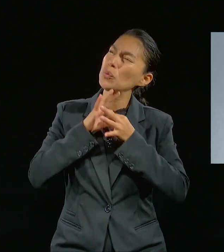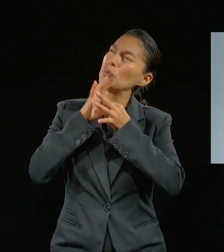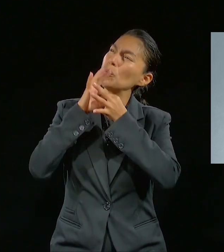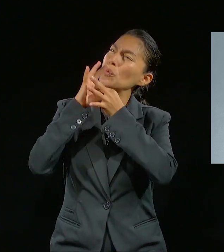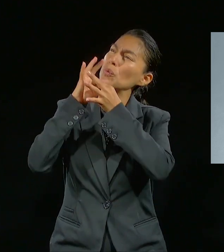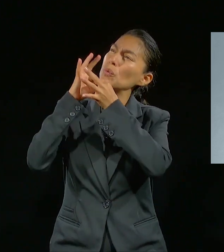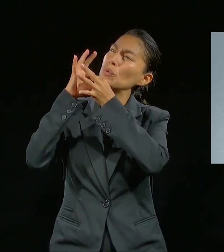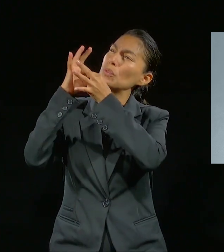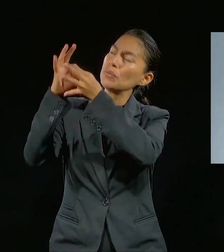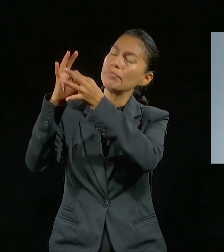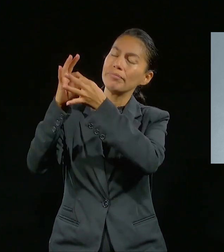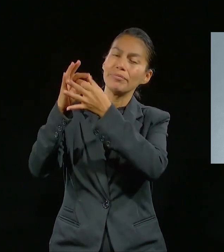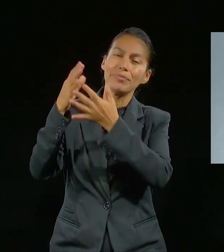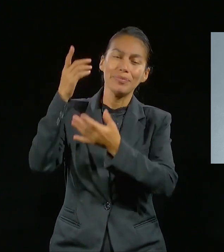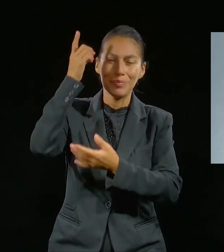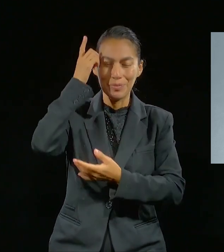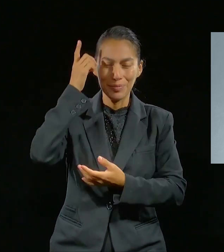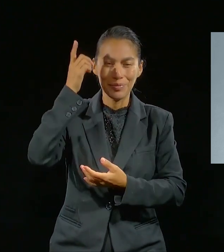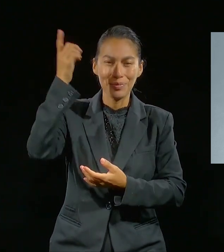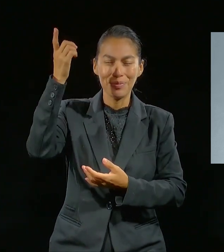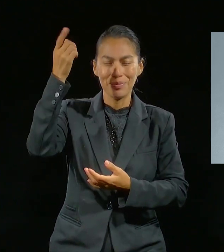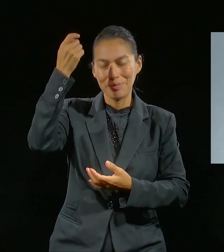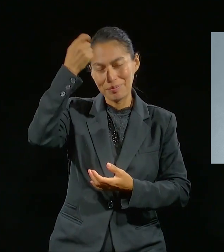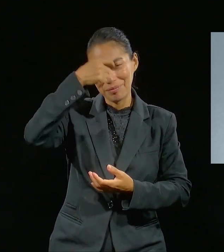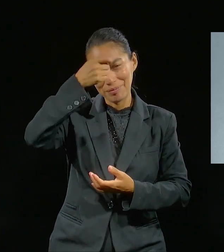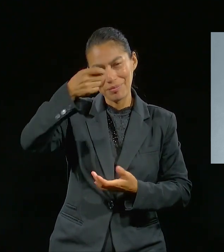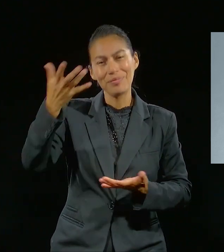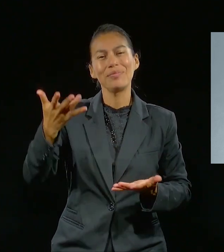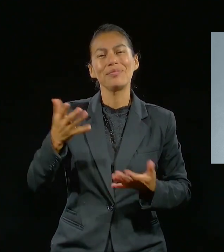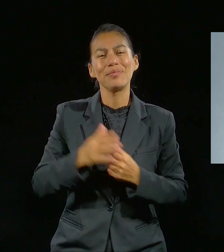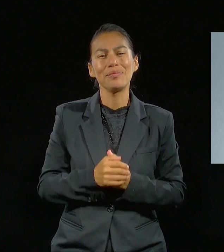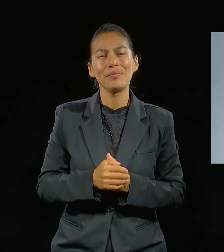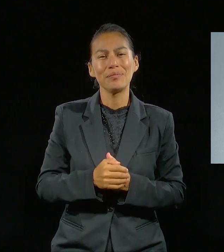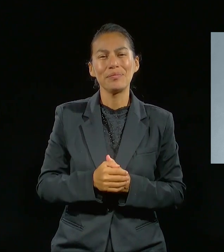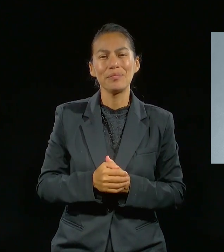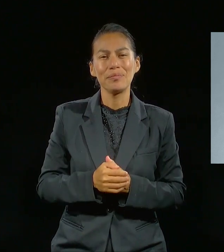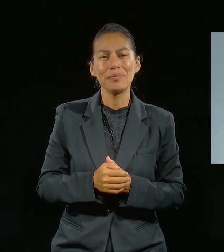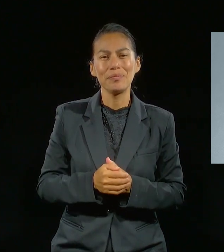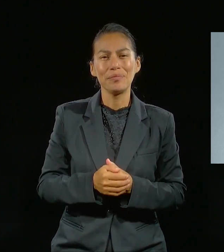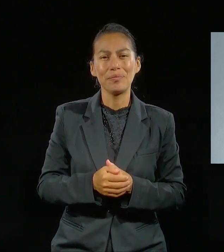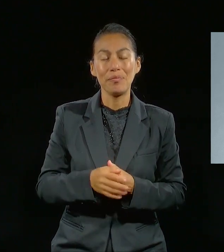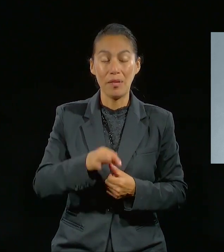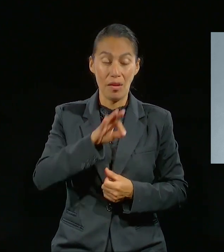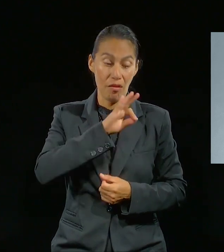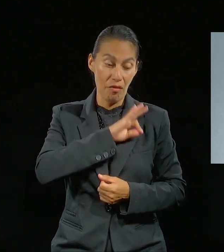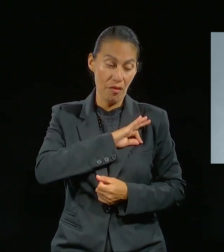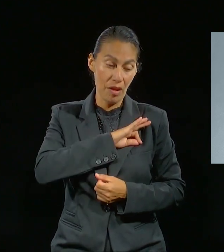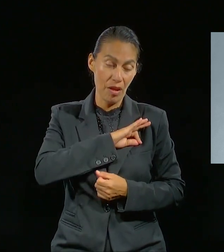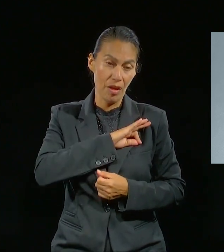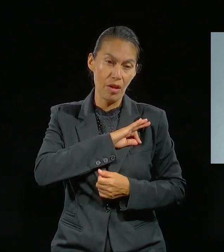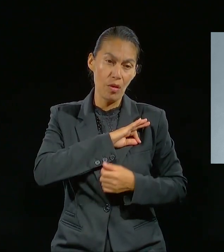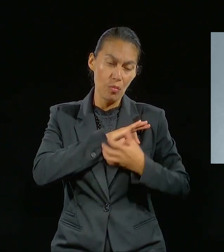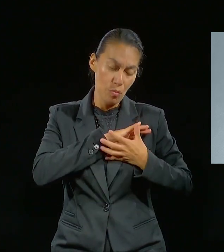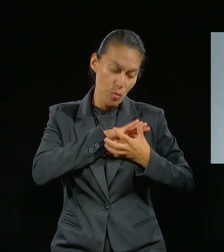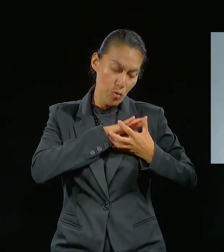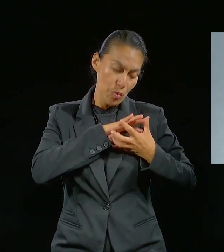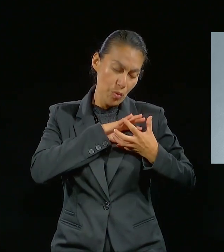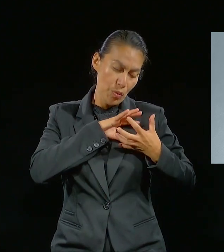oración podamos tener el compañerismo con Dios. Cultivar esa